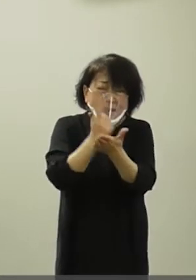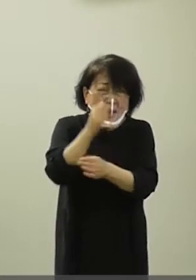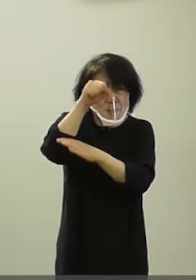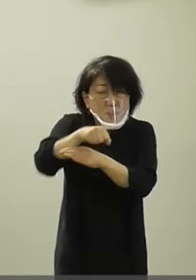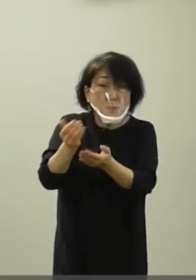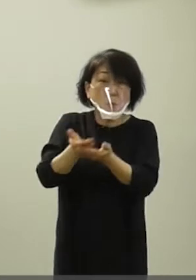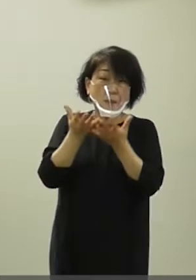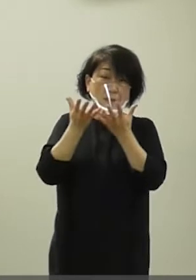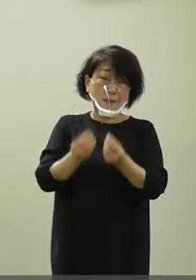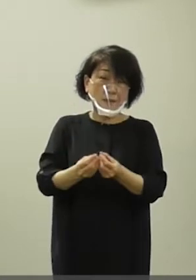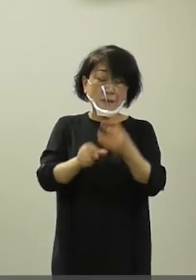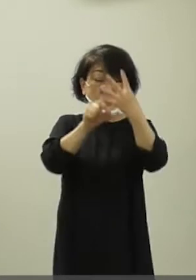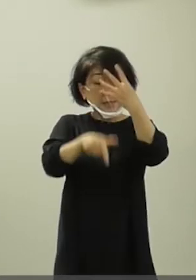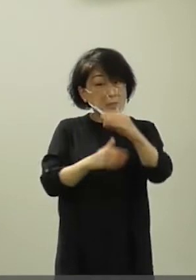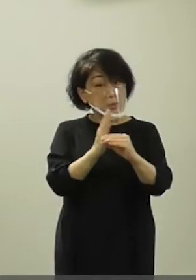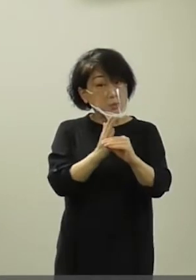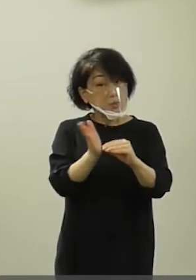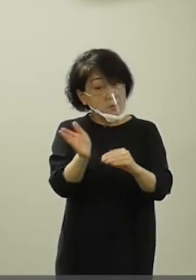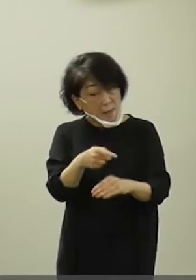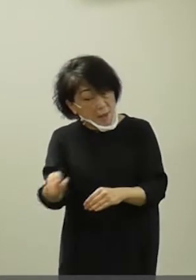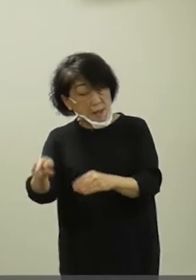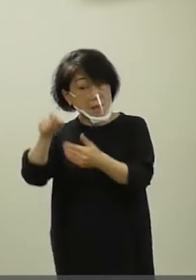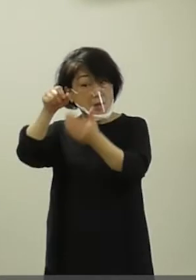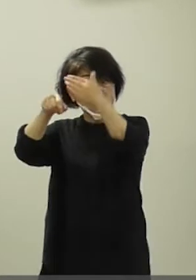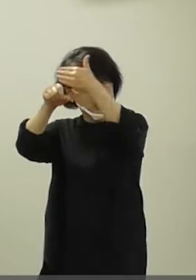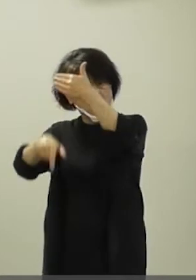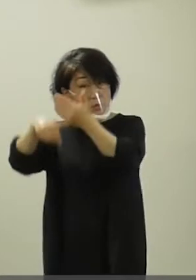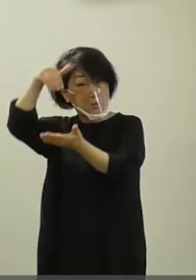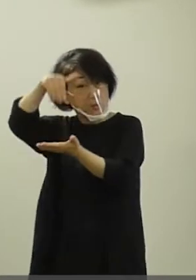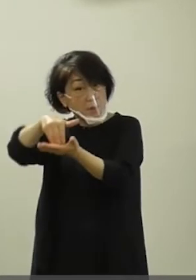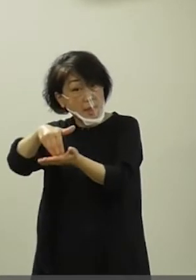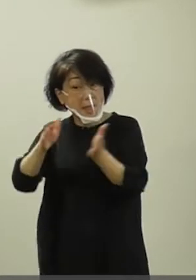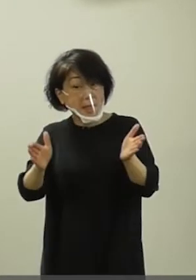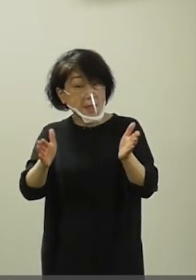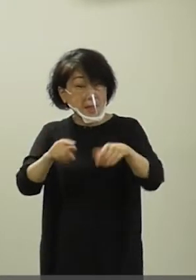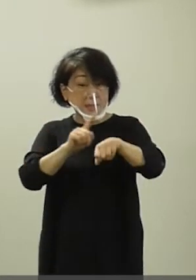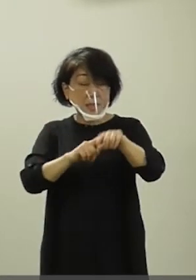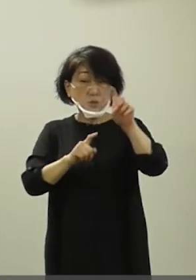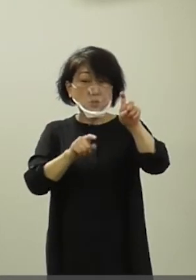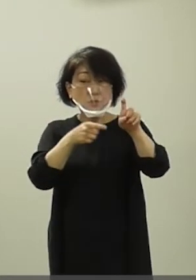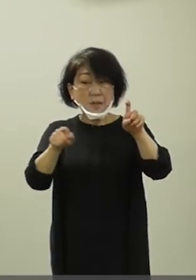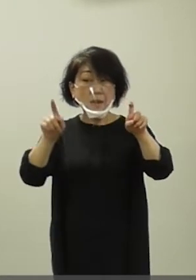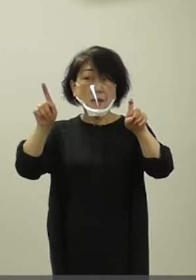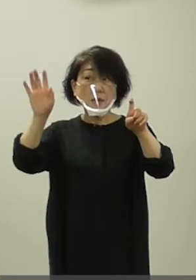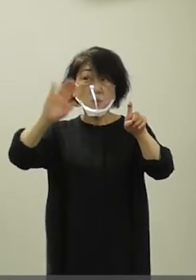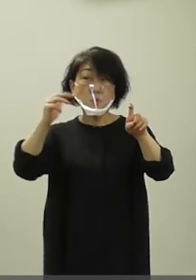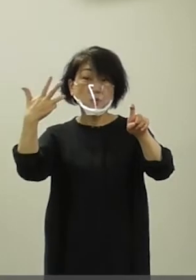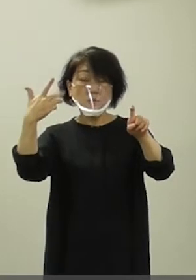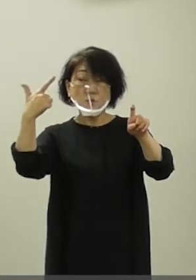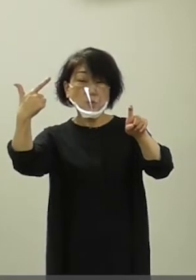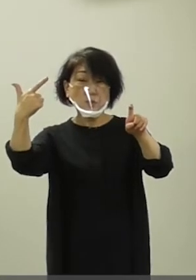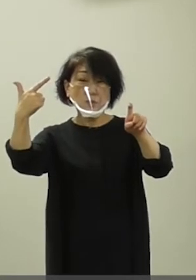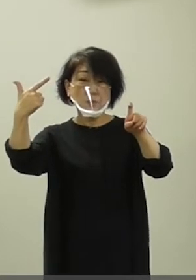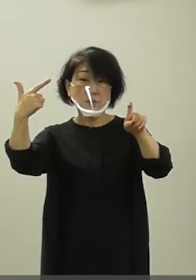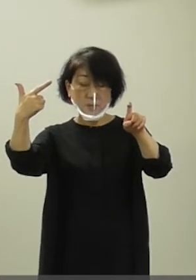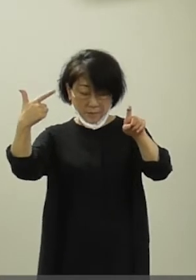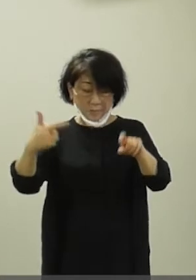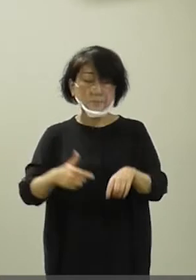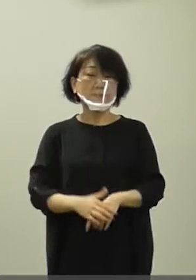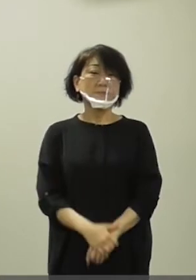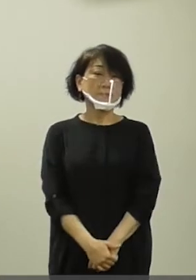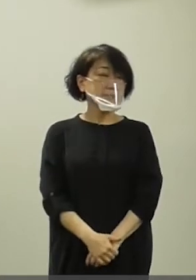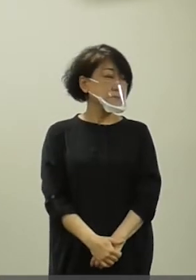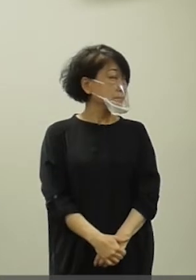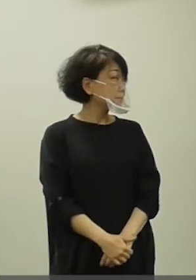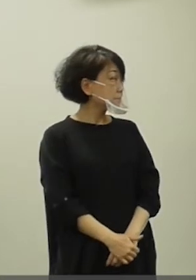いただきます4月中旬がが性ということです時間は10時から18月計終了は中心三陸